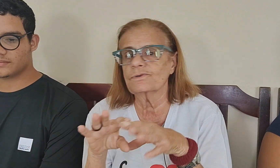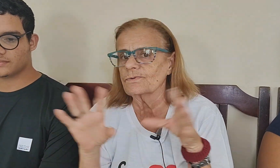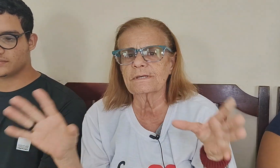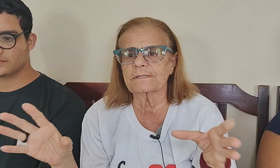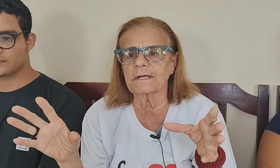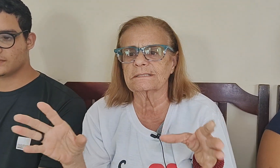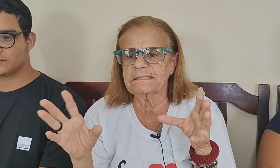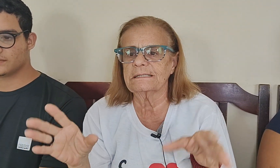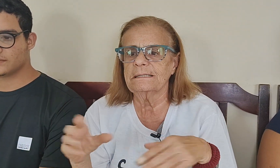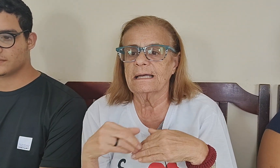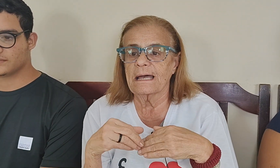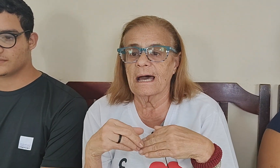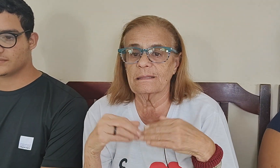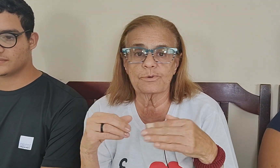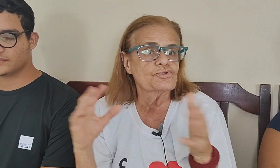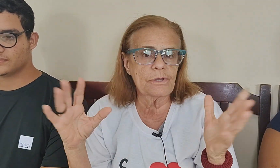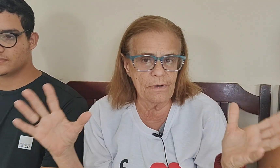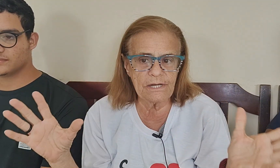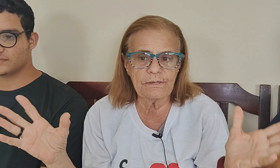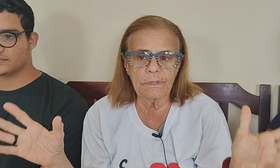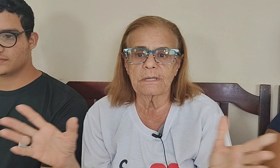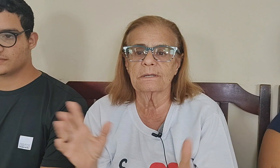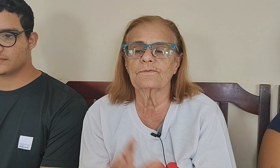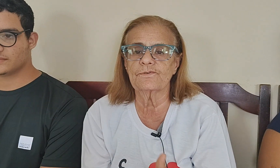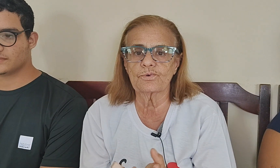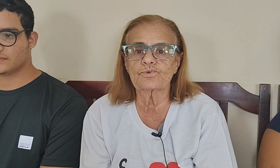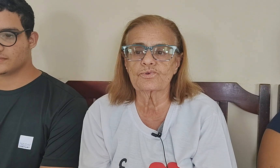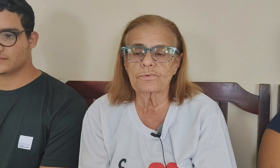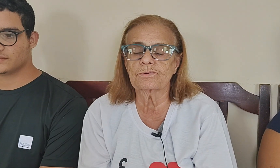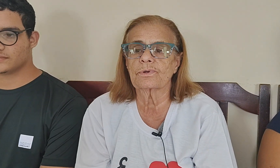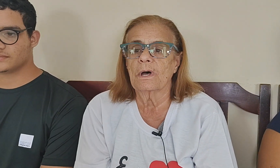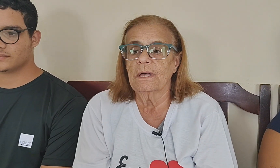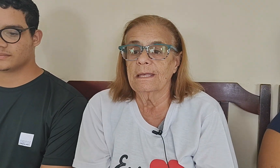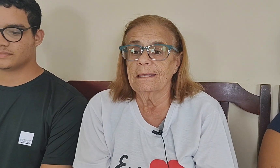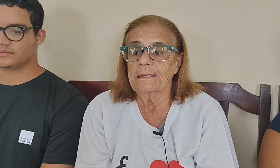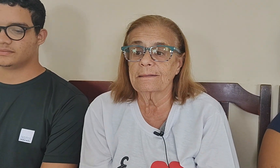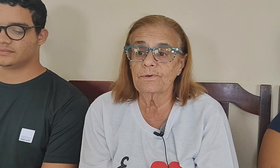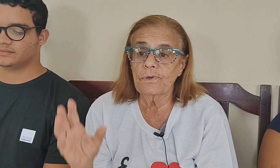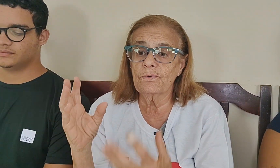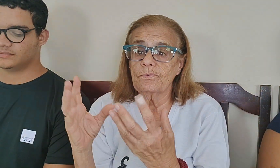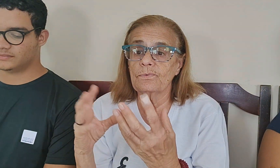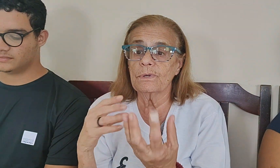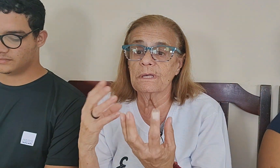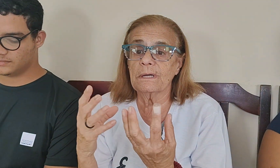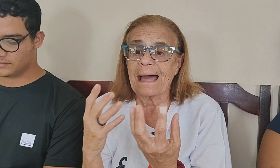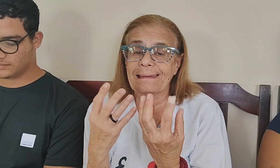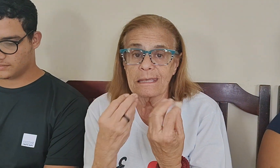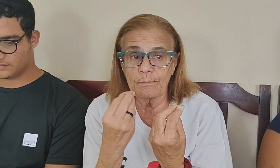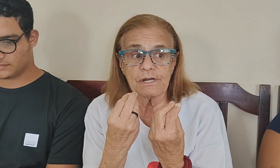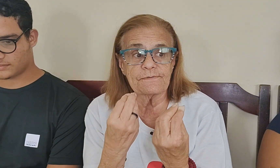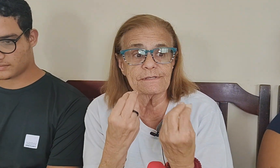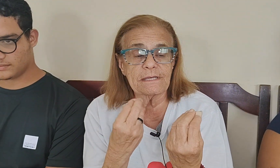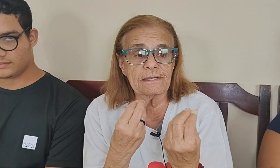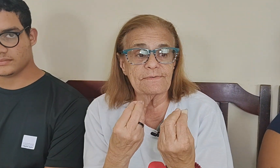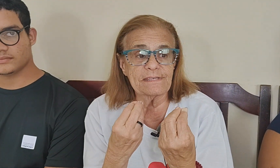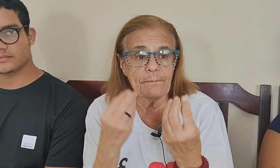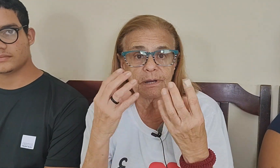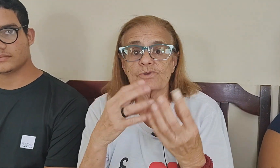Melissa, eu conheço todas elas, né? Até porque eu estudei com elas também, eu fiz outros cursos. Então, a Libras, você aprende